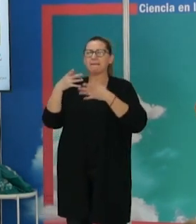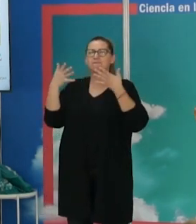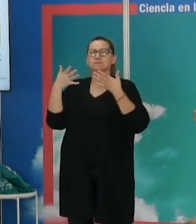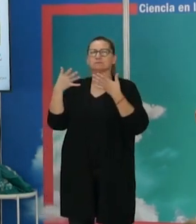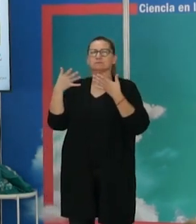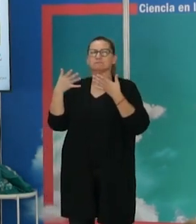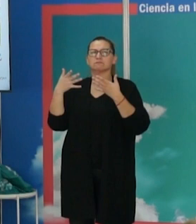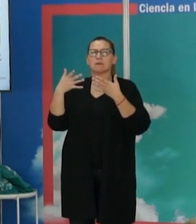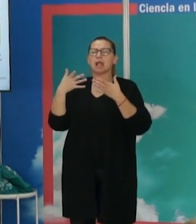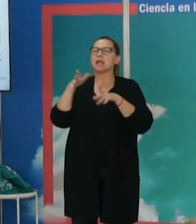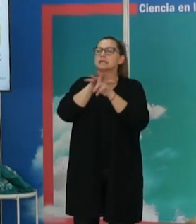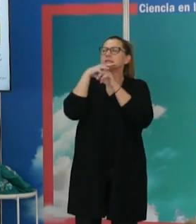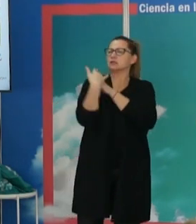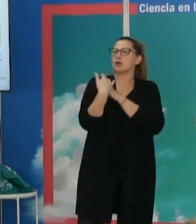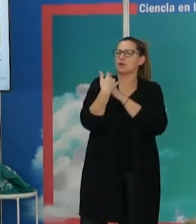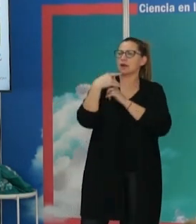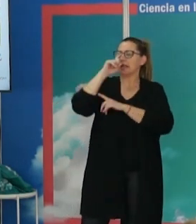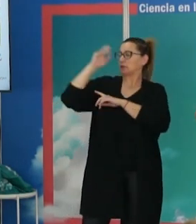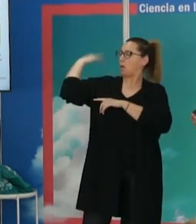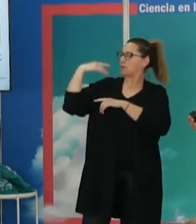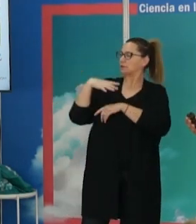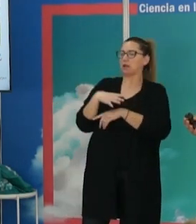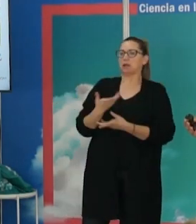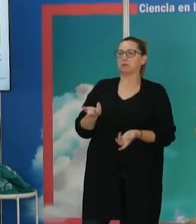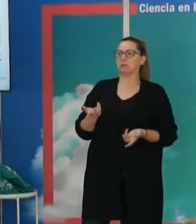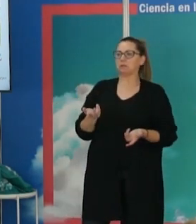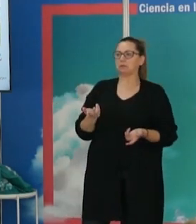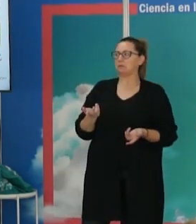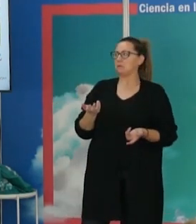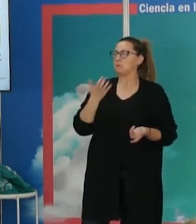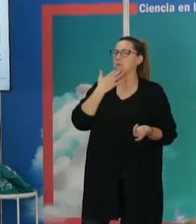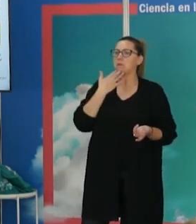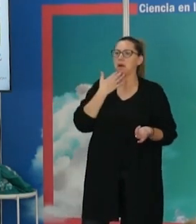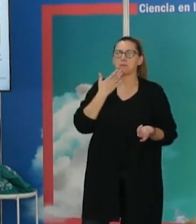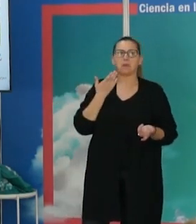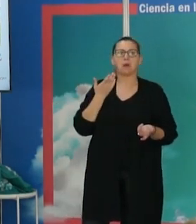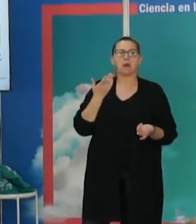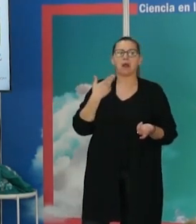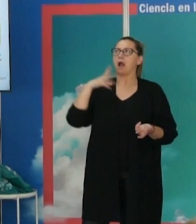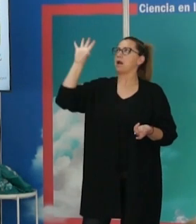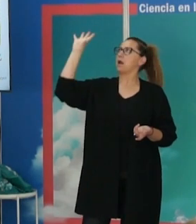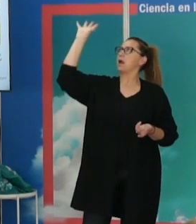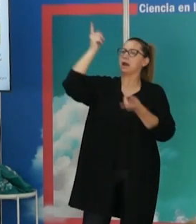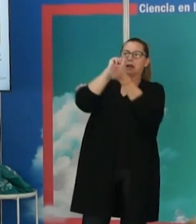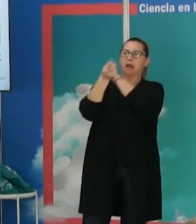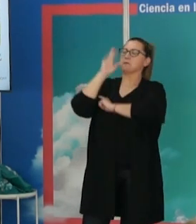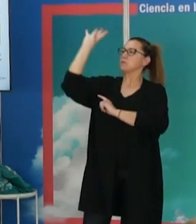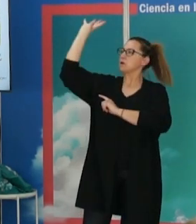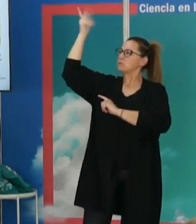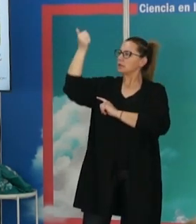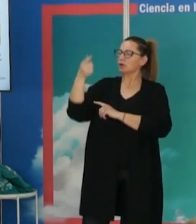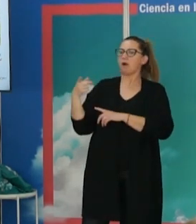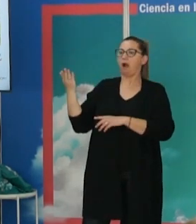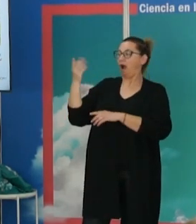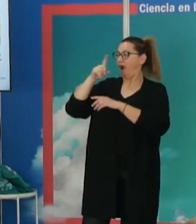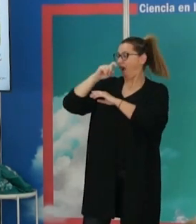eran tratadas como cuestiones fácticas. Por ejemplo, el cambio climático es una cuestión enormemente discutida, a pesar de que